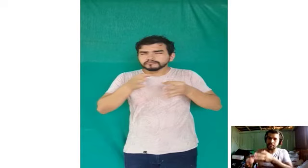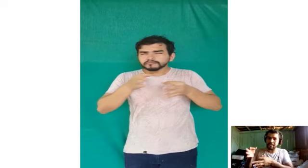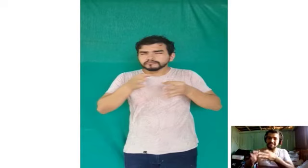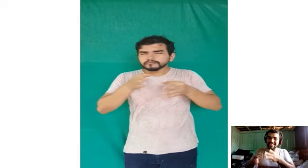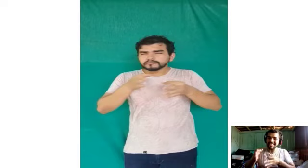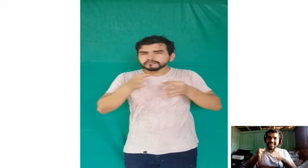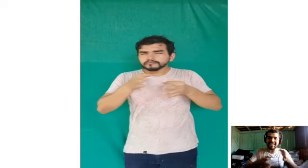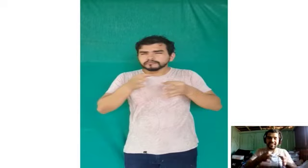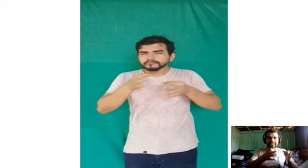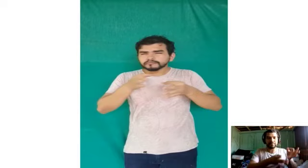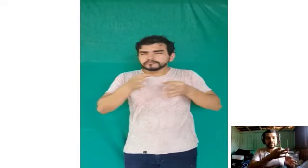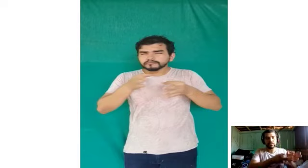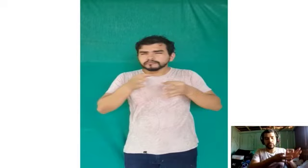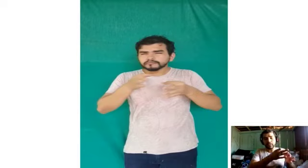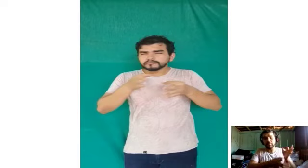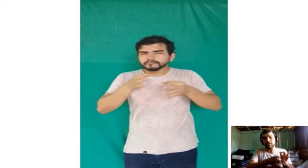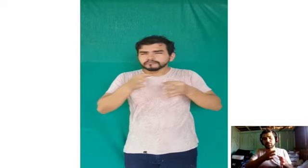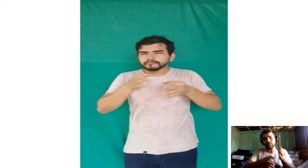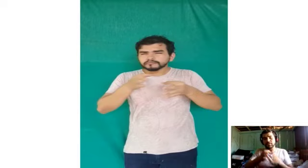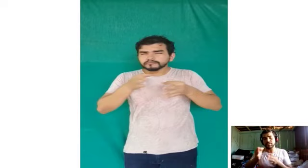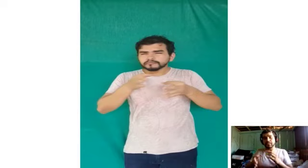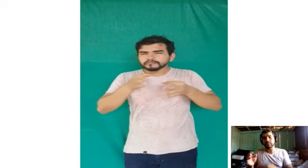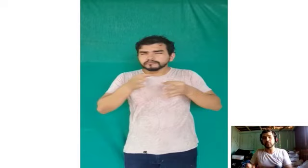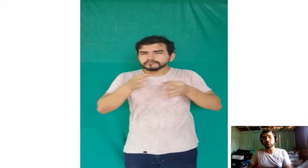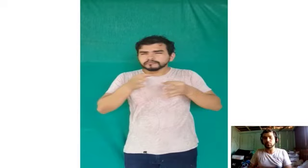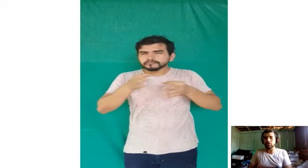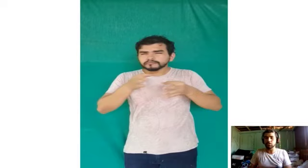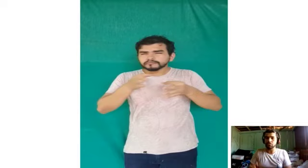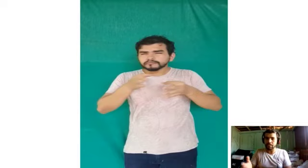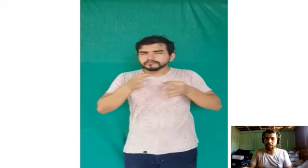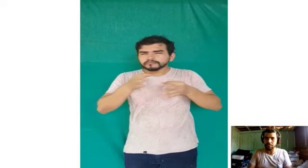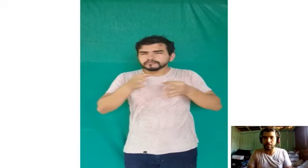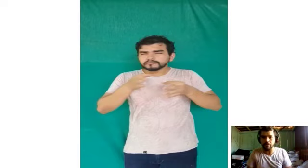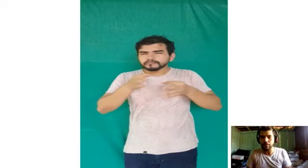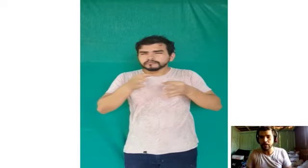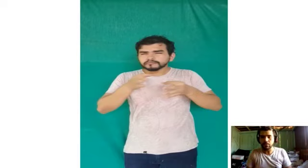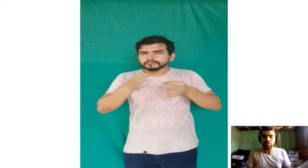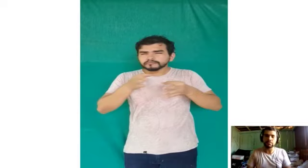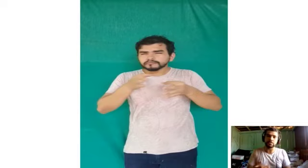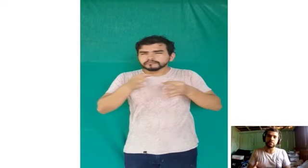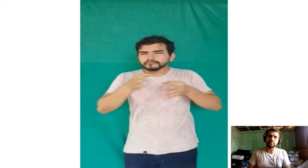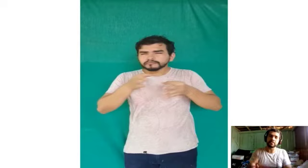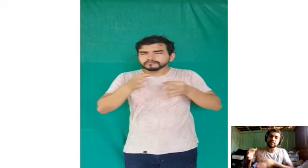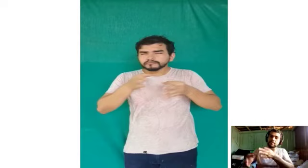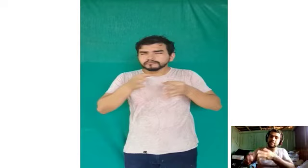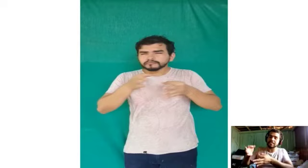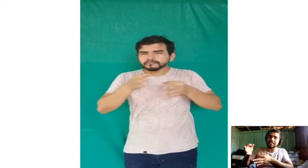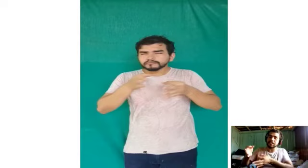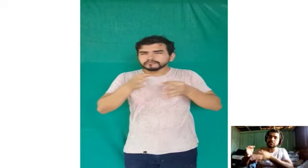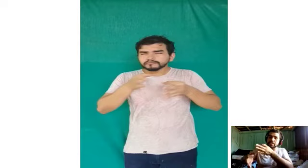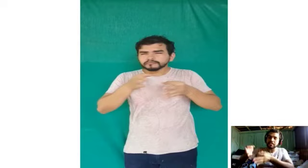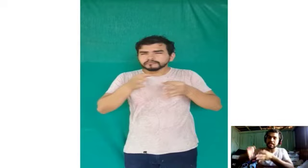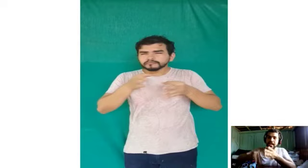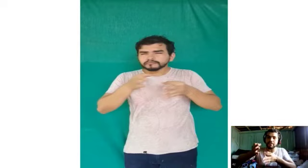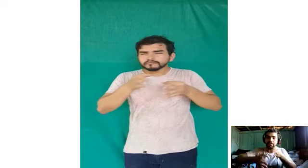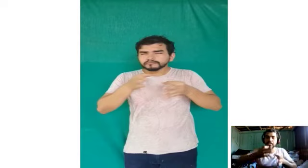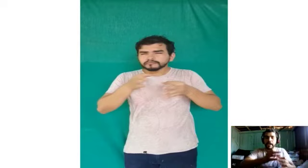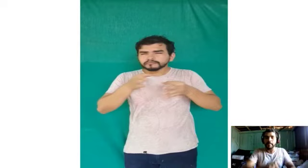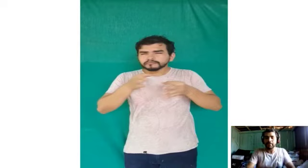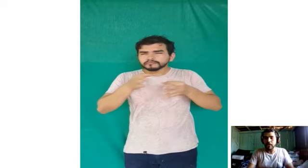o sinal de avaliar. Também é o sinal de avaliação no contexto educacional, no contexto empresarial já